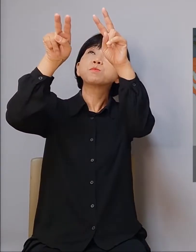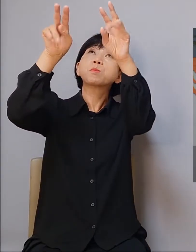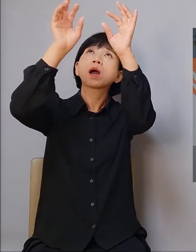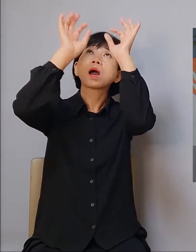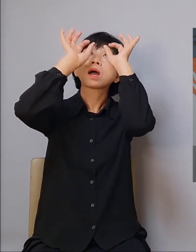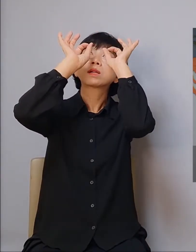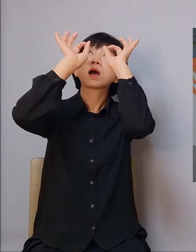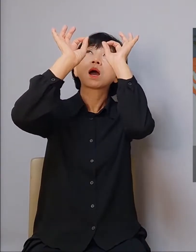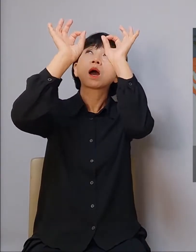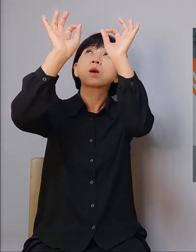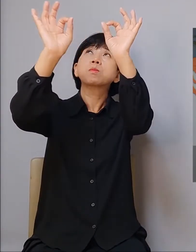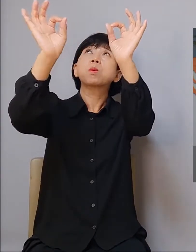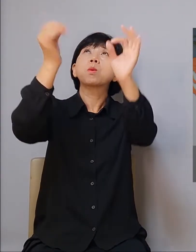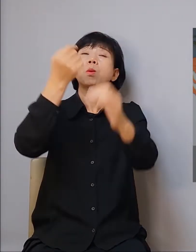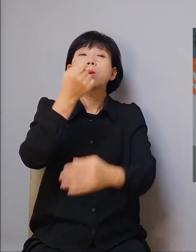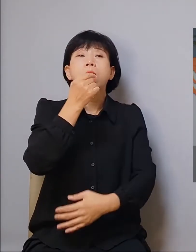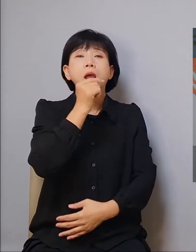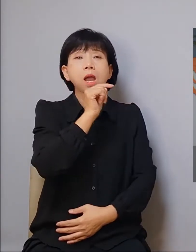주님